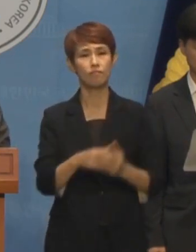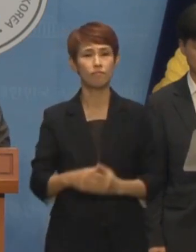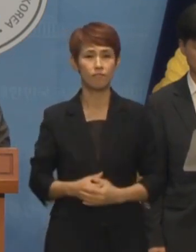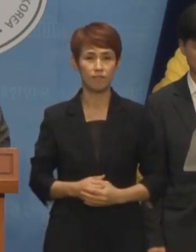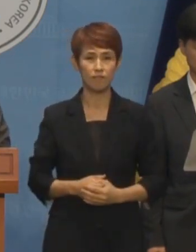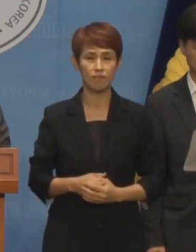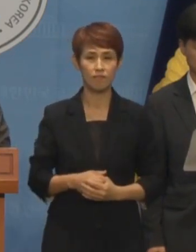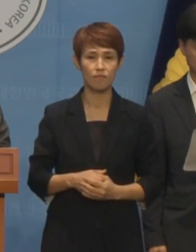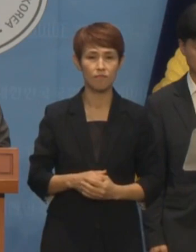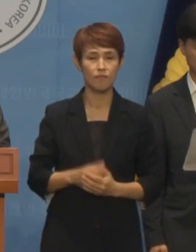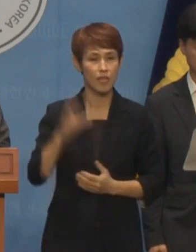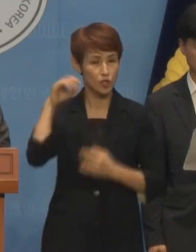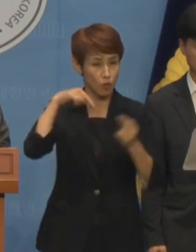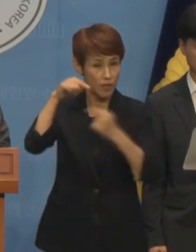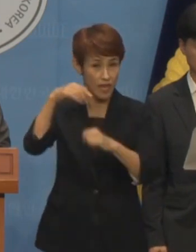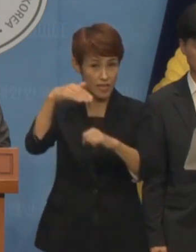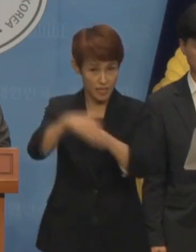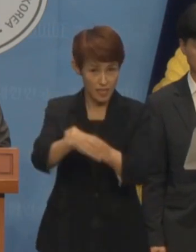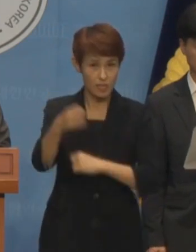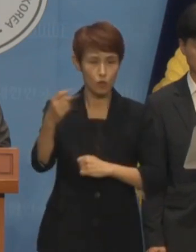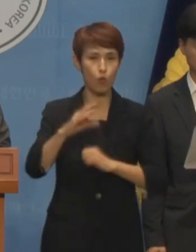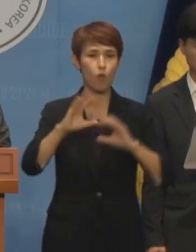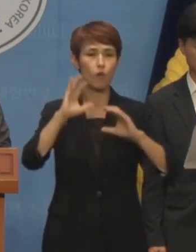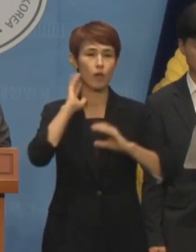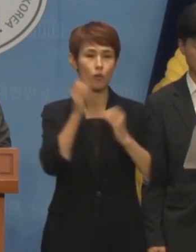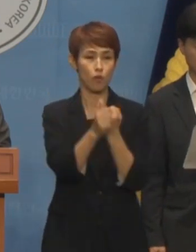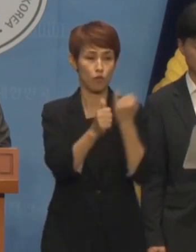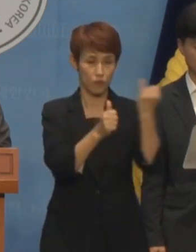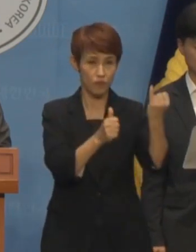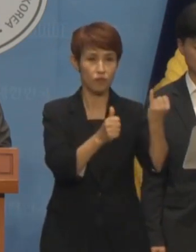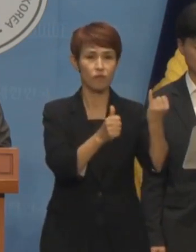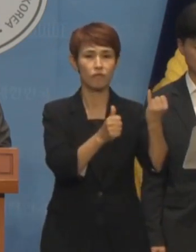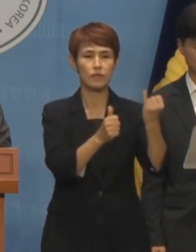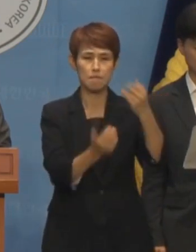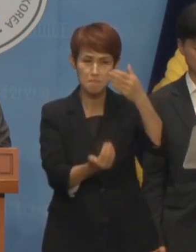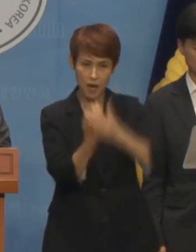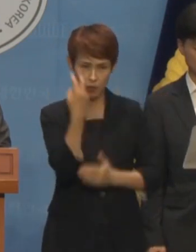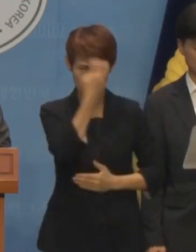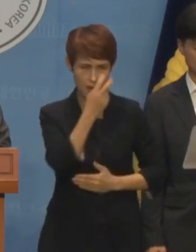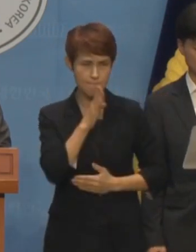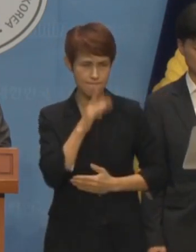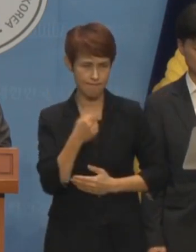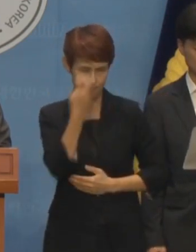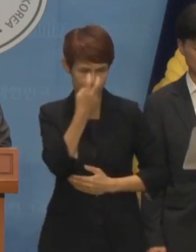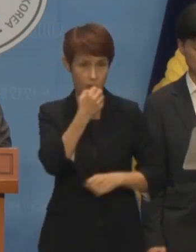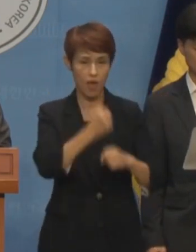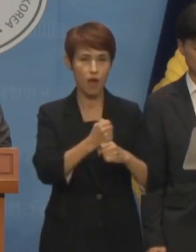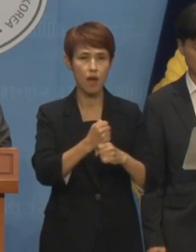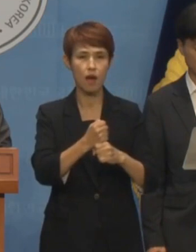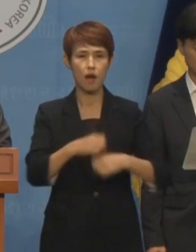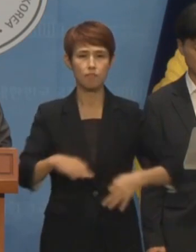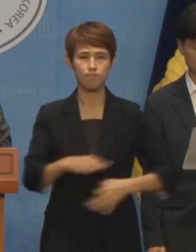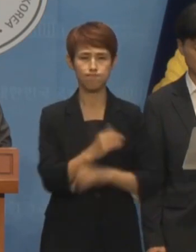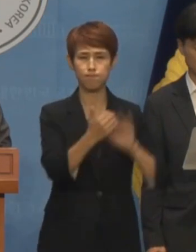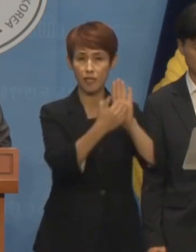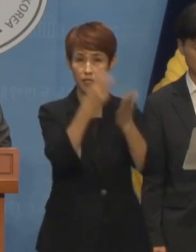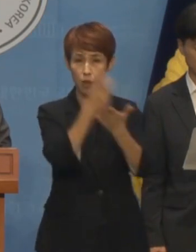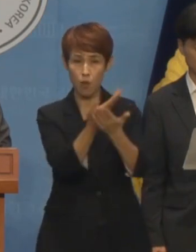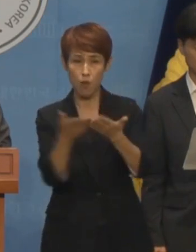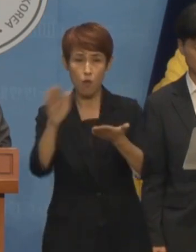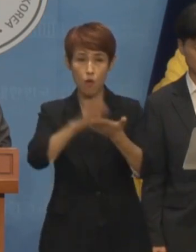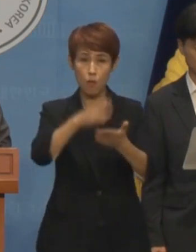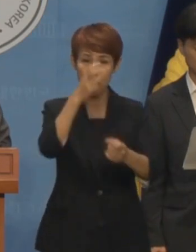형식을 포함해서 김건희 여사 사건 조사의 진상을 규명하고 부패 방지 제도를 개선하기 위한